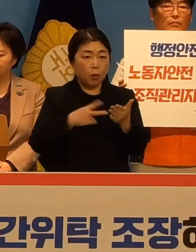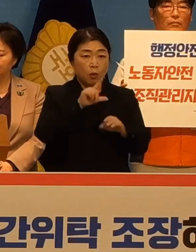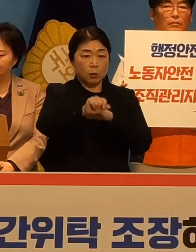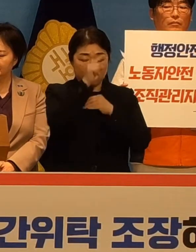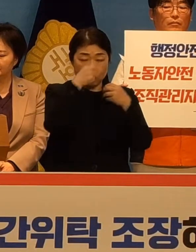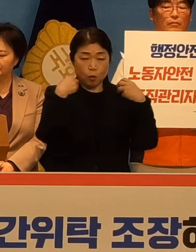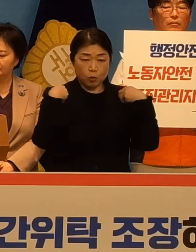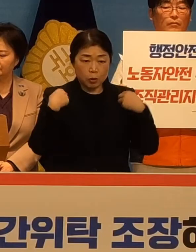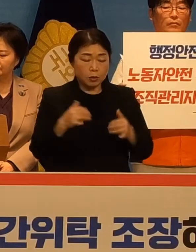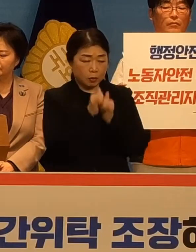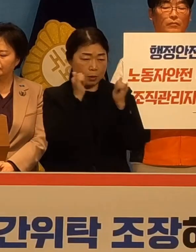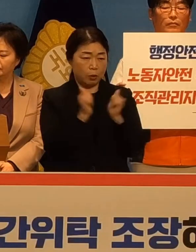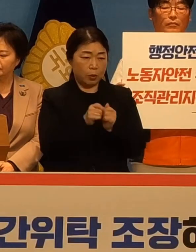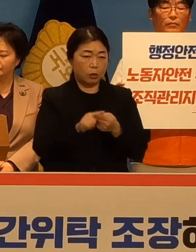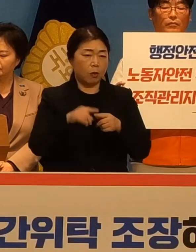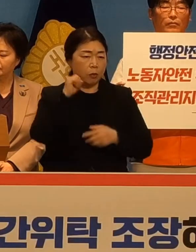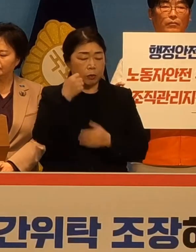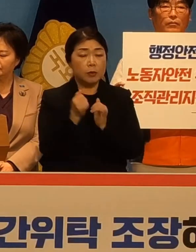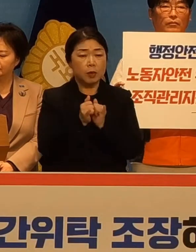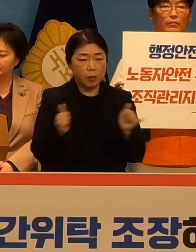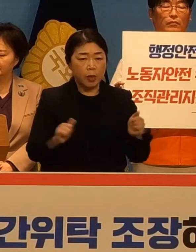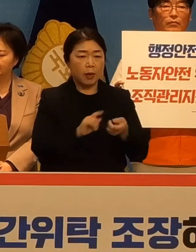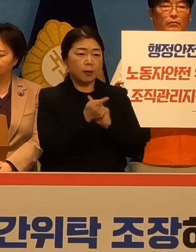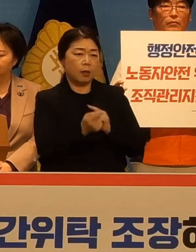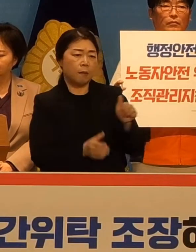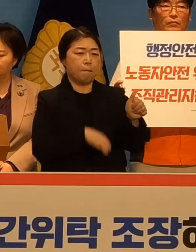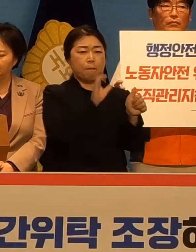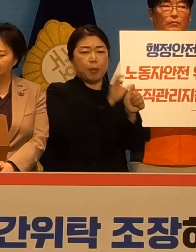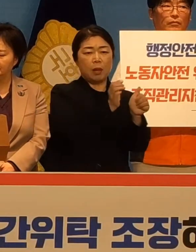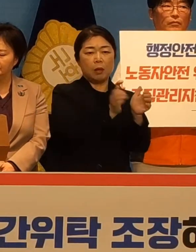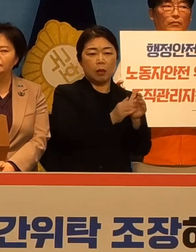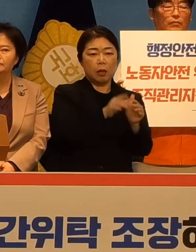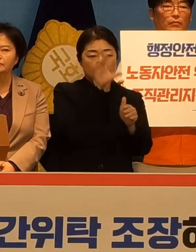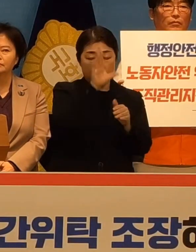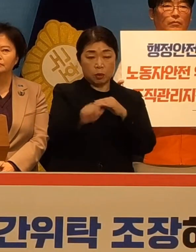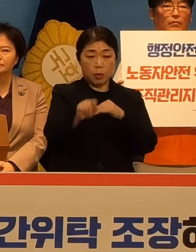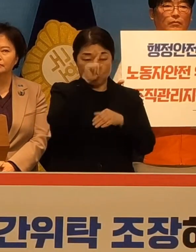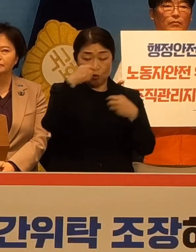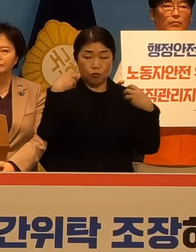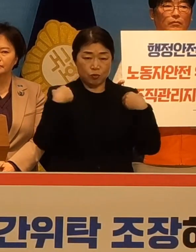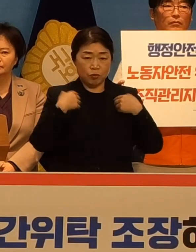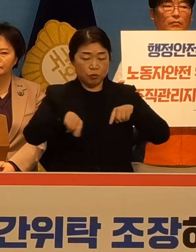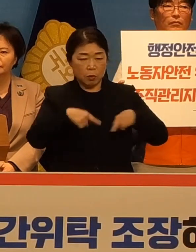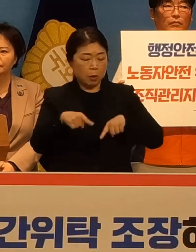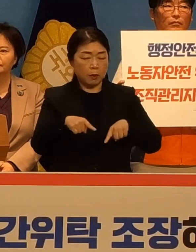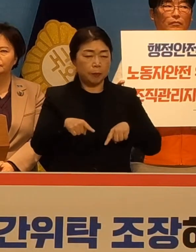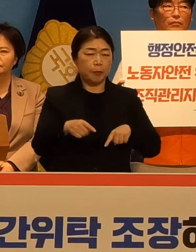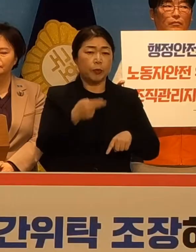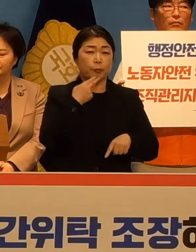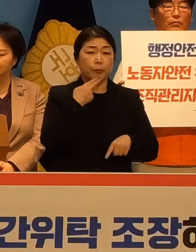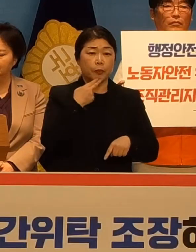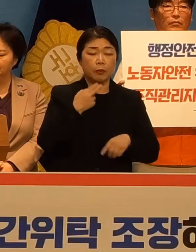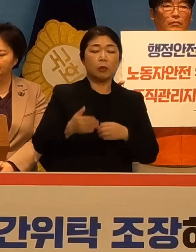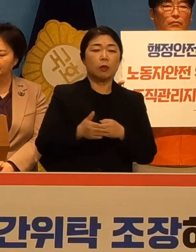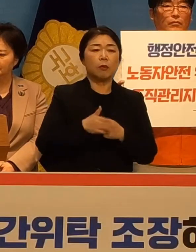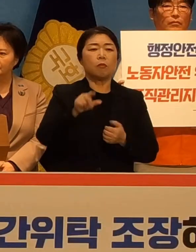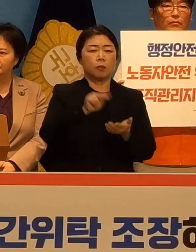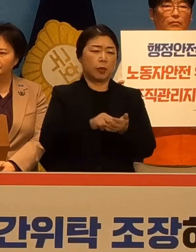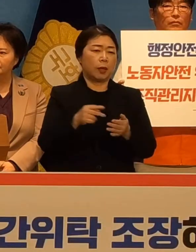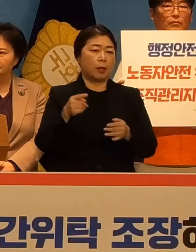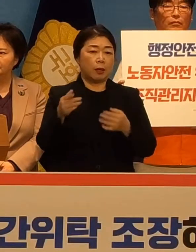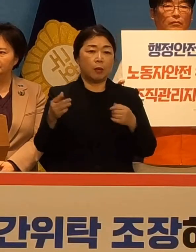내 사회적 약자의 책임을 전가하고 지자체의 자율성을 침해하기 때문에 개정해야 한다는